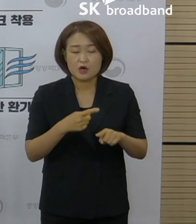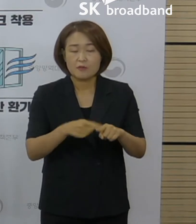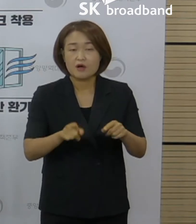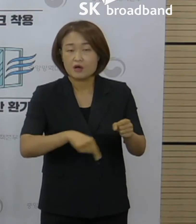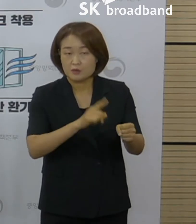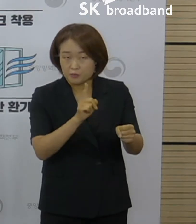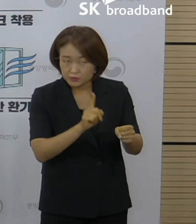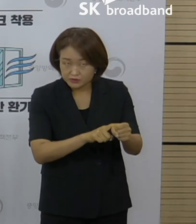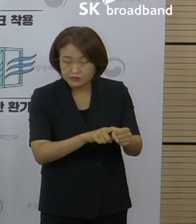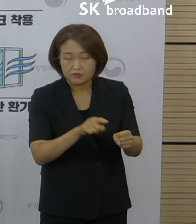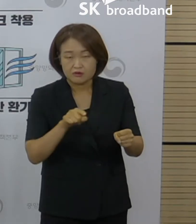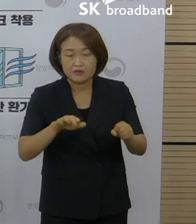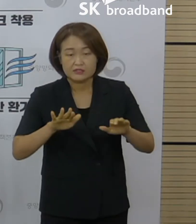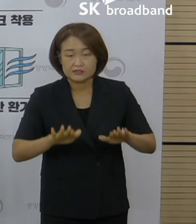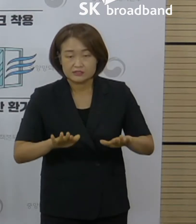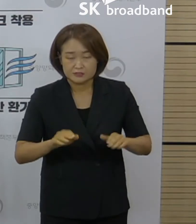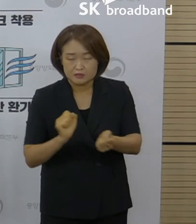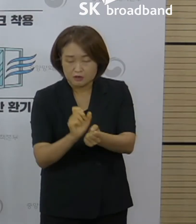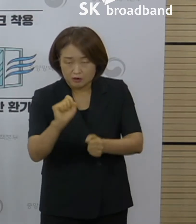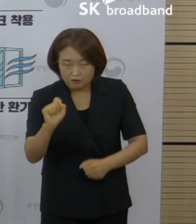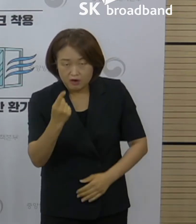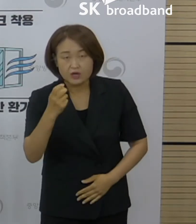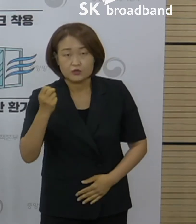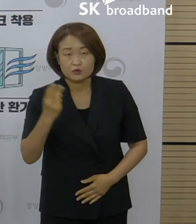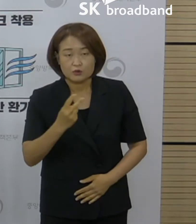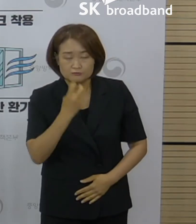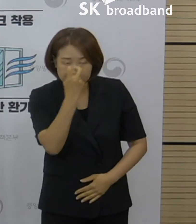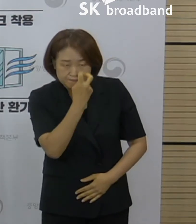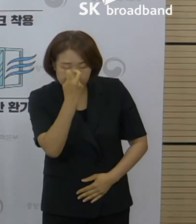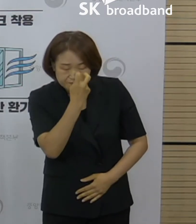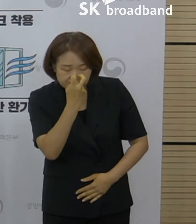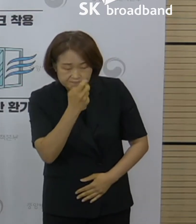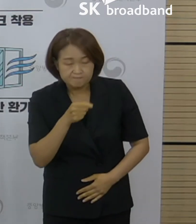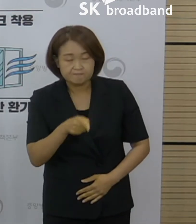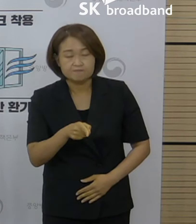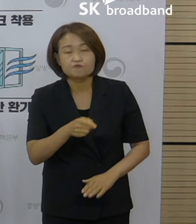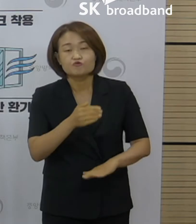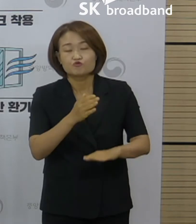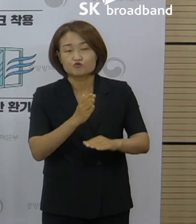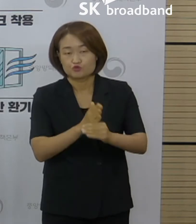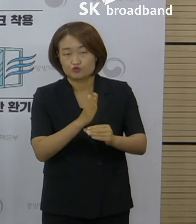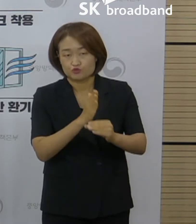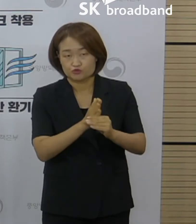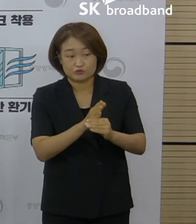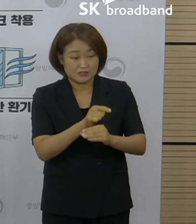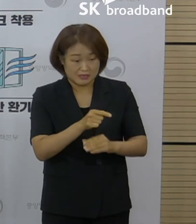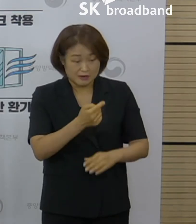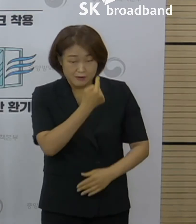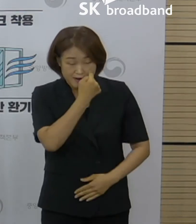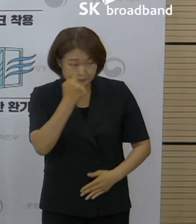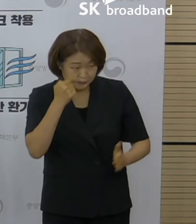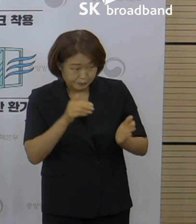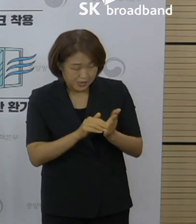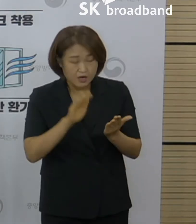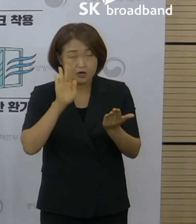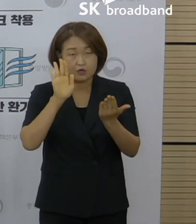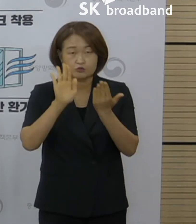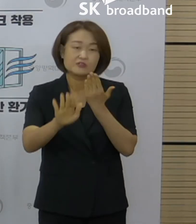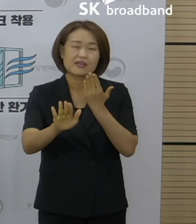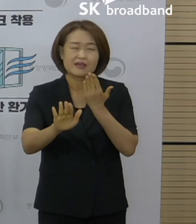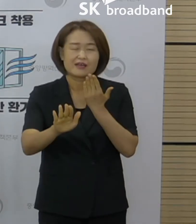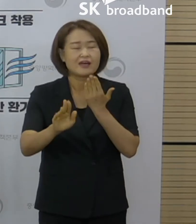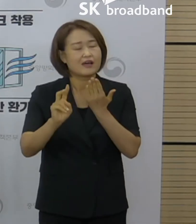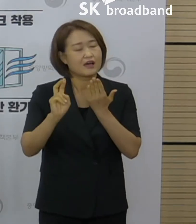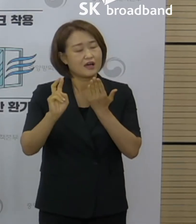의무 기록 확보 역학조사는 진행이 되었고 부검 결과 확인하고 난 다음에 아마 최종 평가가 나지